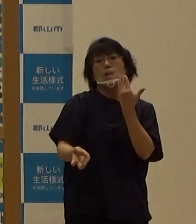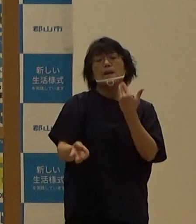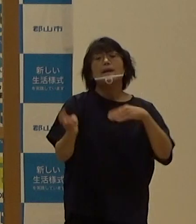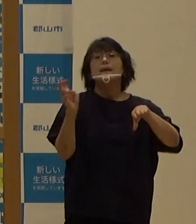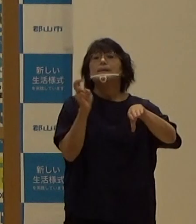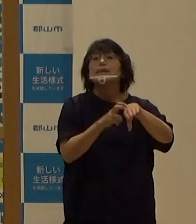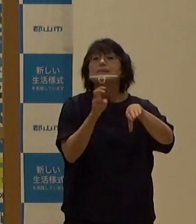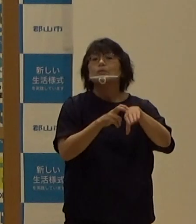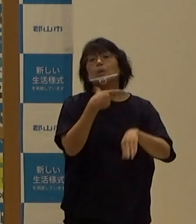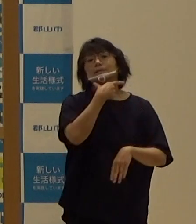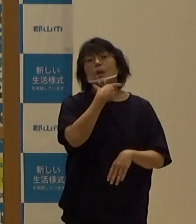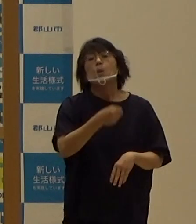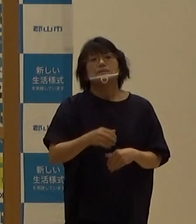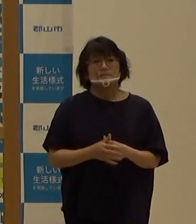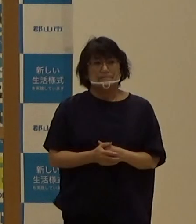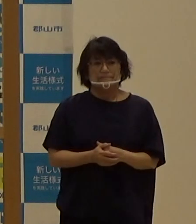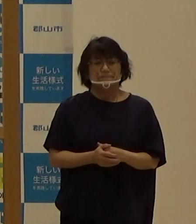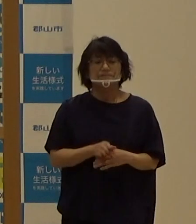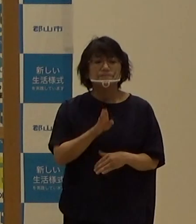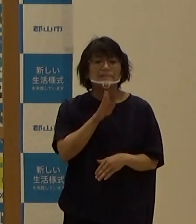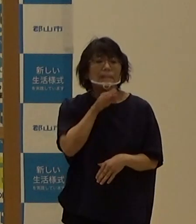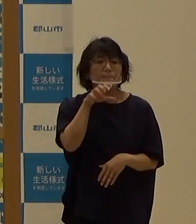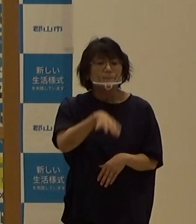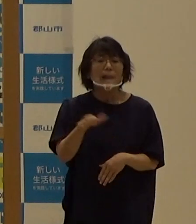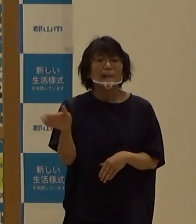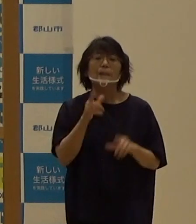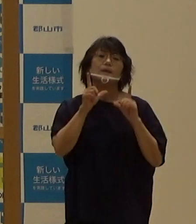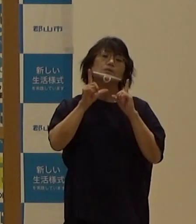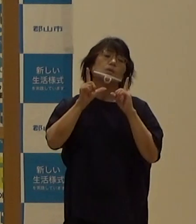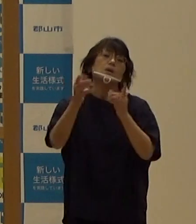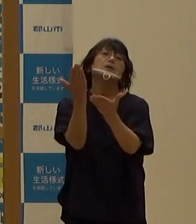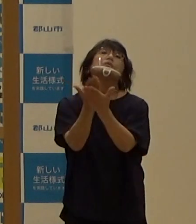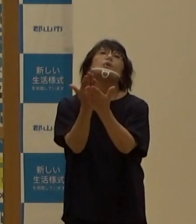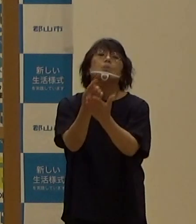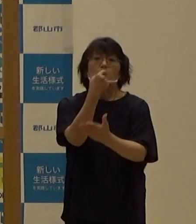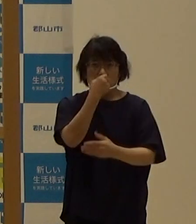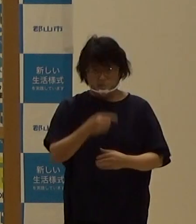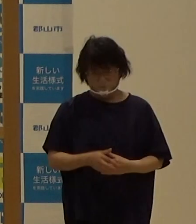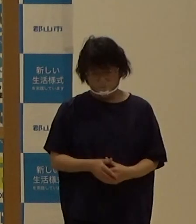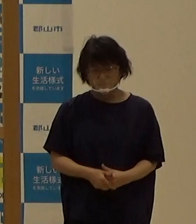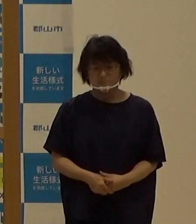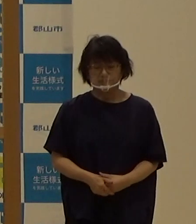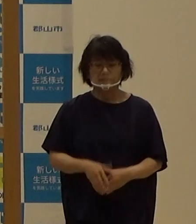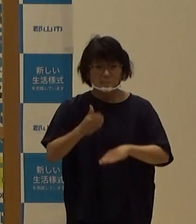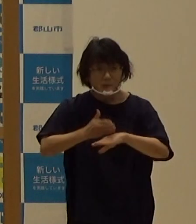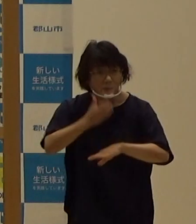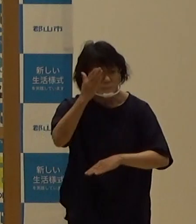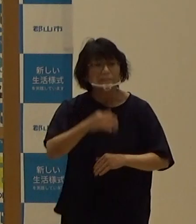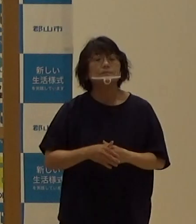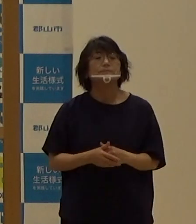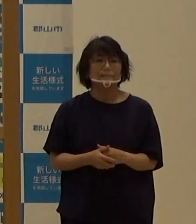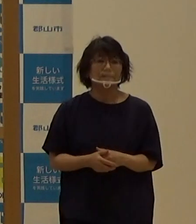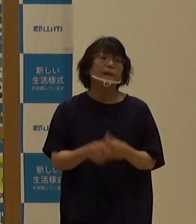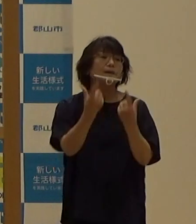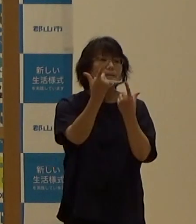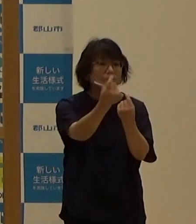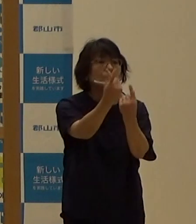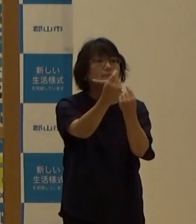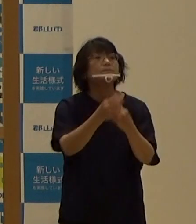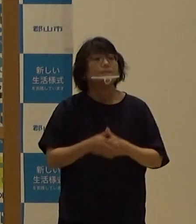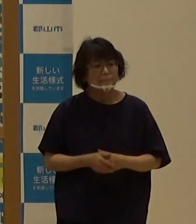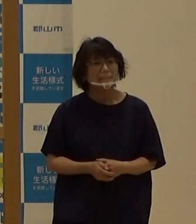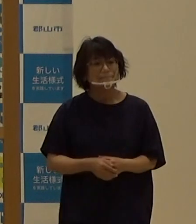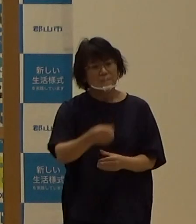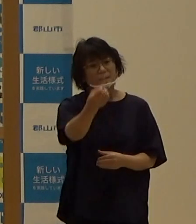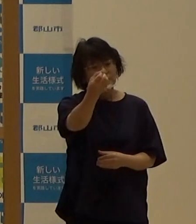けないかっていう、現場からの声としてはあるんですけど、はい、市長はそこはどうお考えになりますか。 はい、ありがとうございます。確かにご指摘の